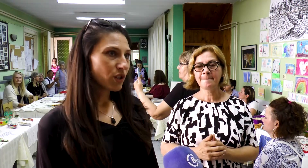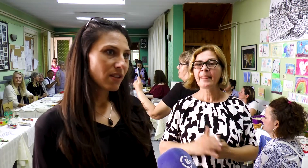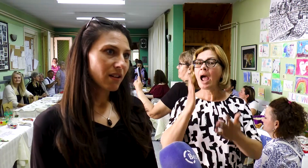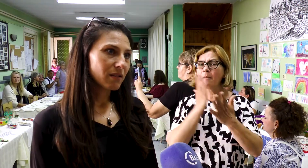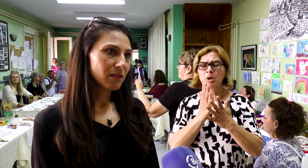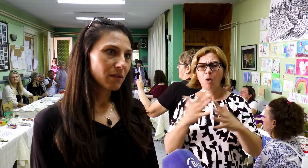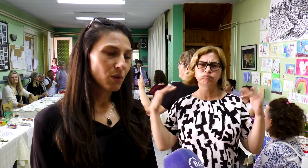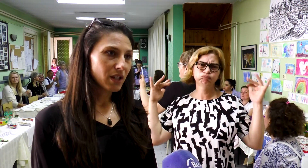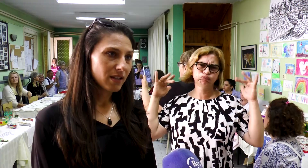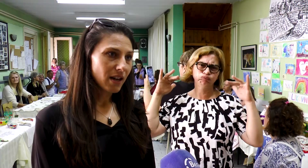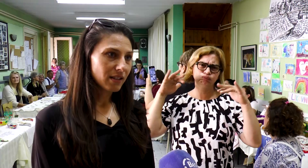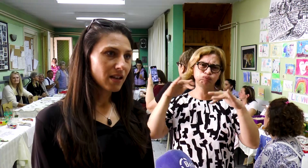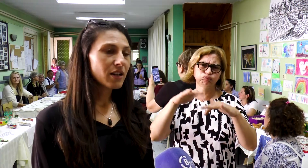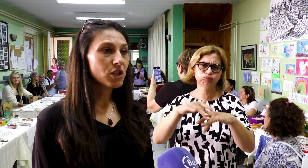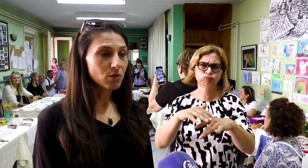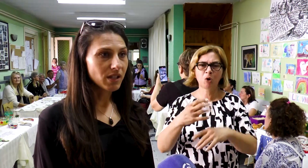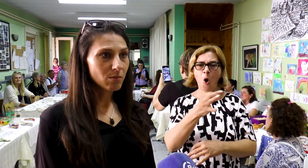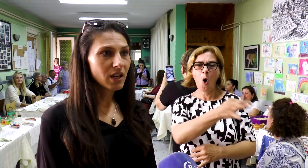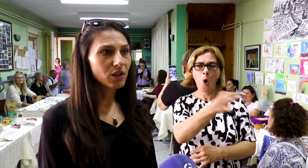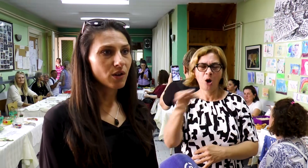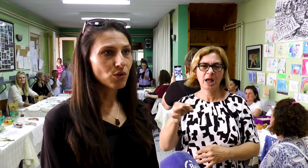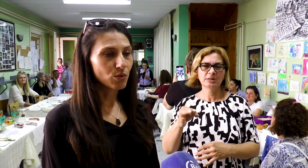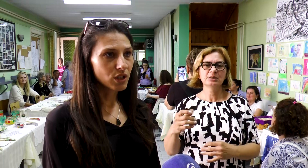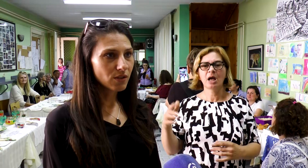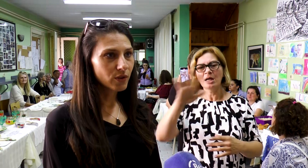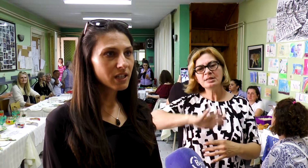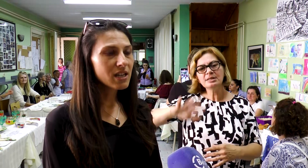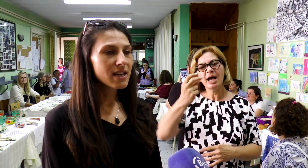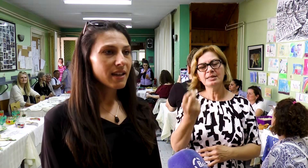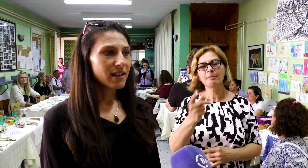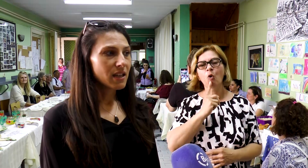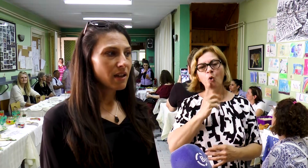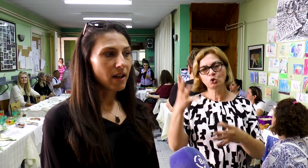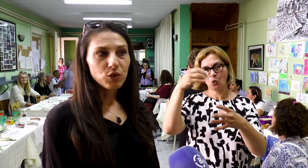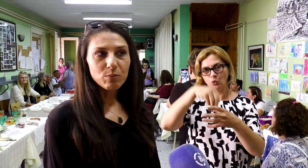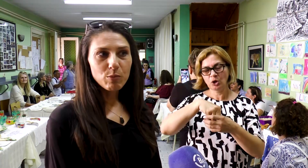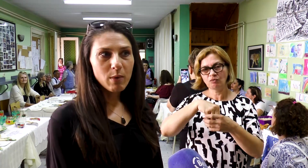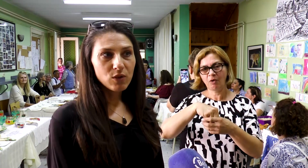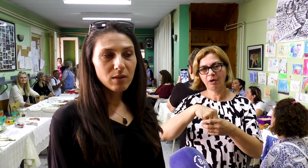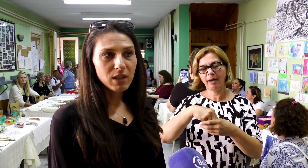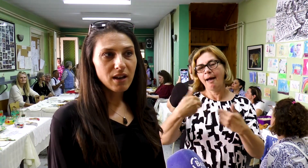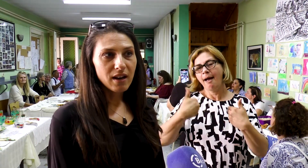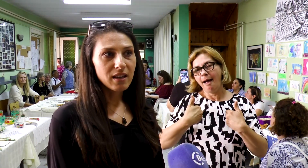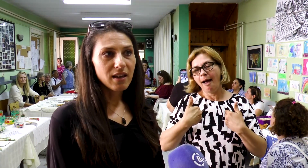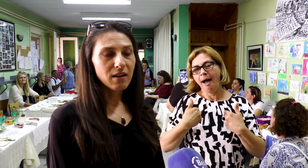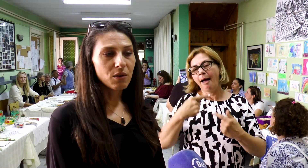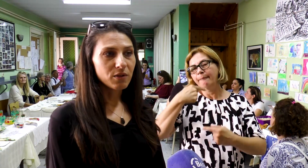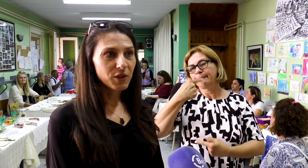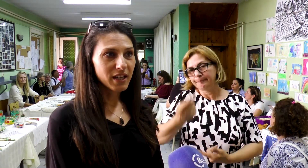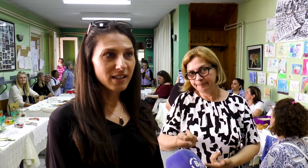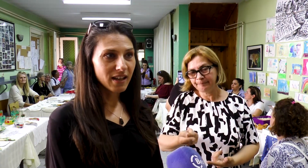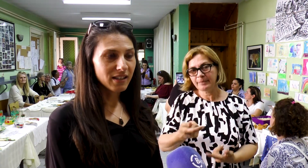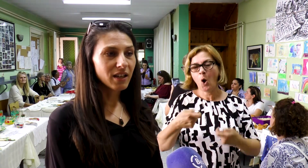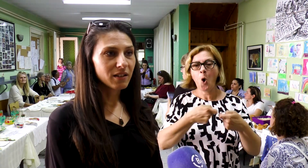Bilo je dosta organizacija širom Srbije koje su učestvovali i eto, spomenula bi da je